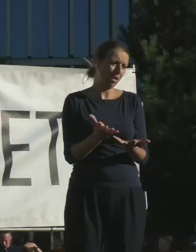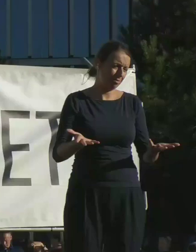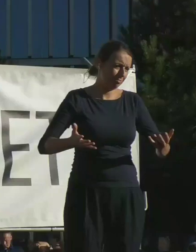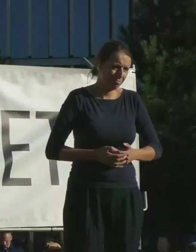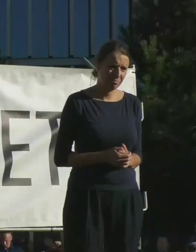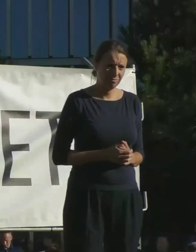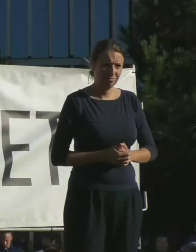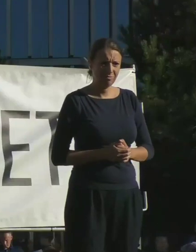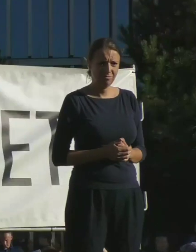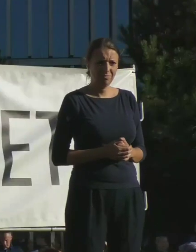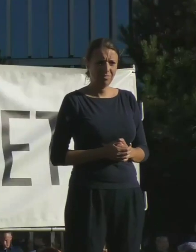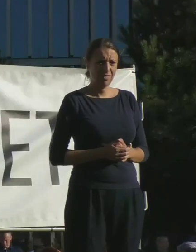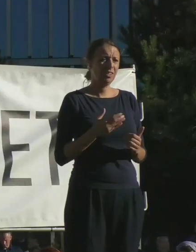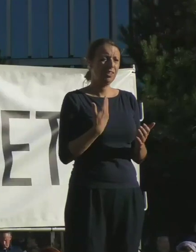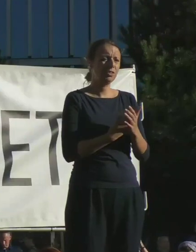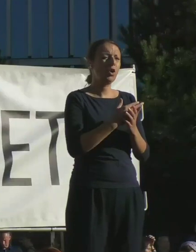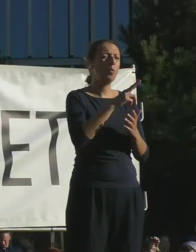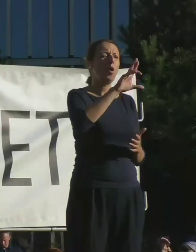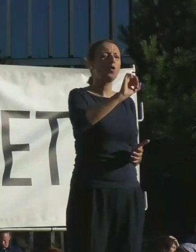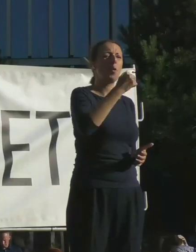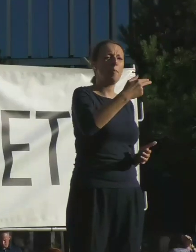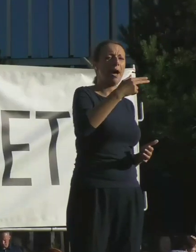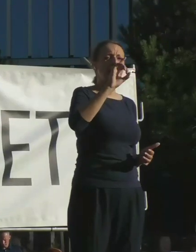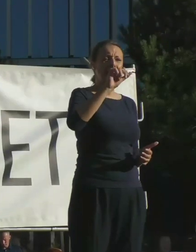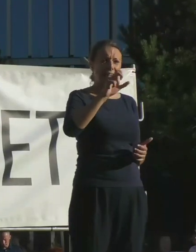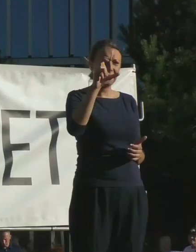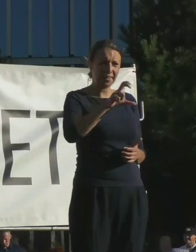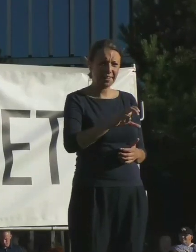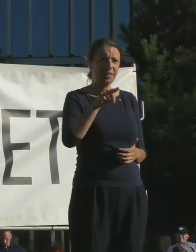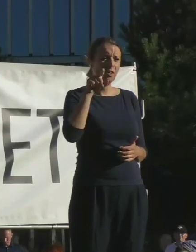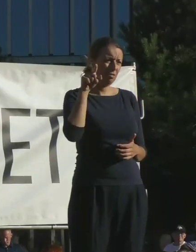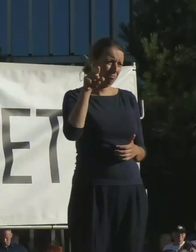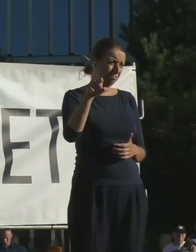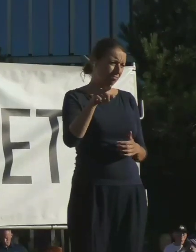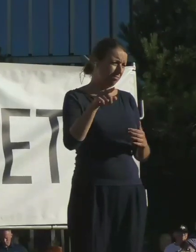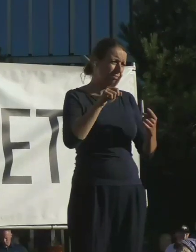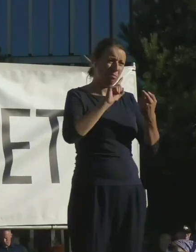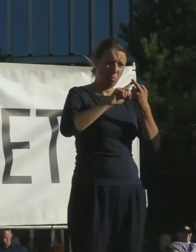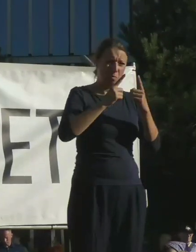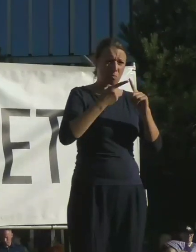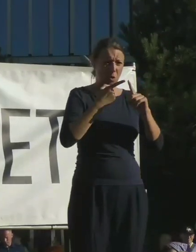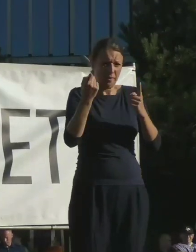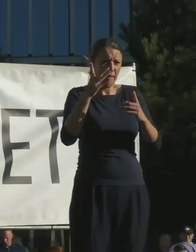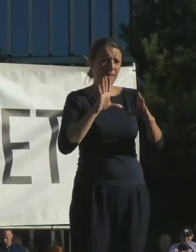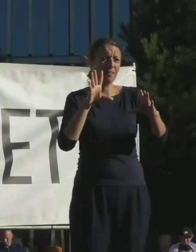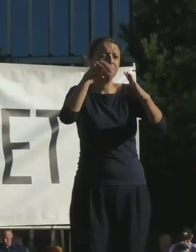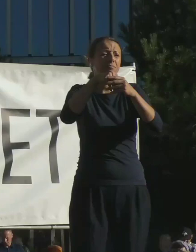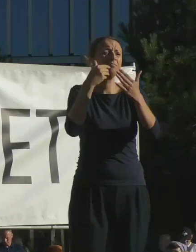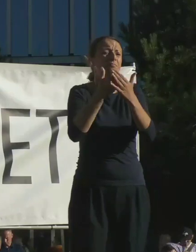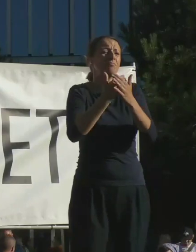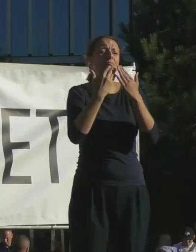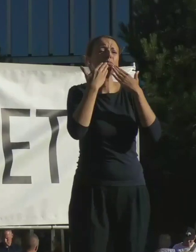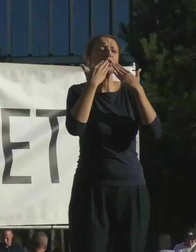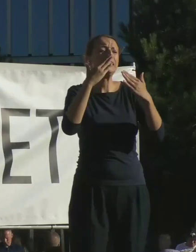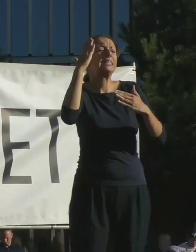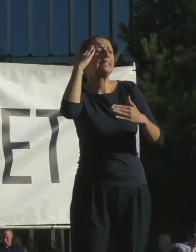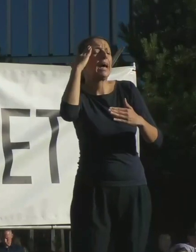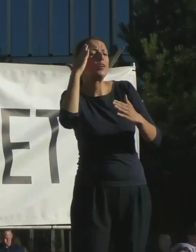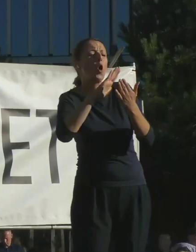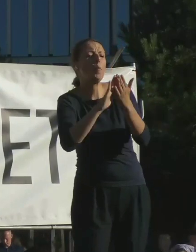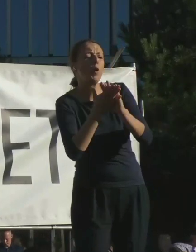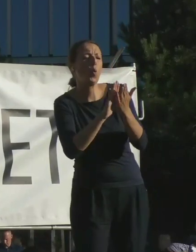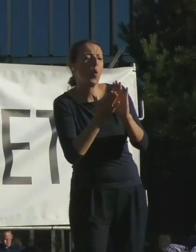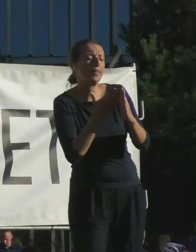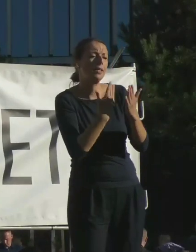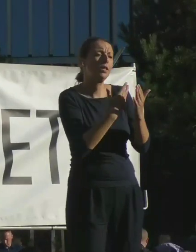charakterystyczny. No, to jest człowiek, który zdobył swój mandat po znajomości, bo to jest kolega pana Donalda Tuska. Oprócz